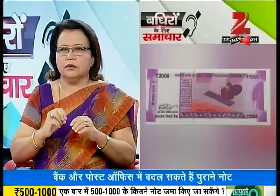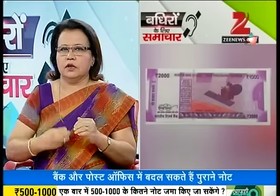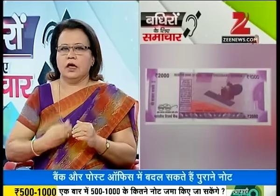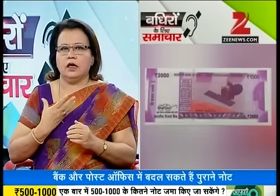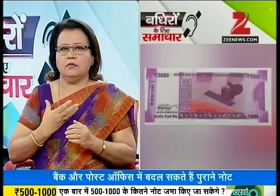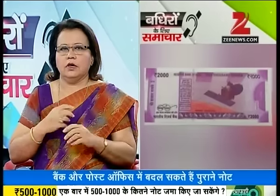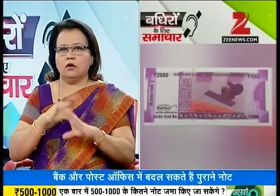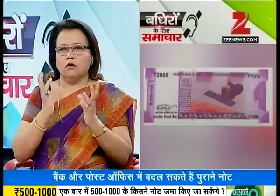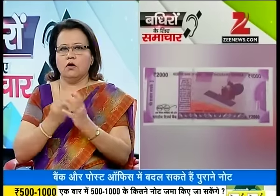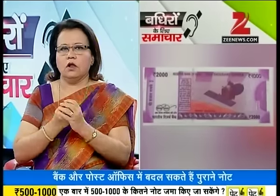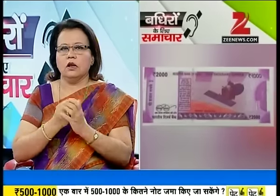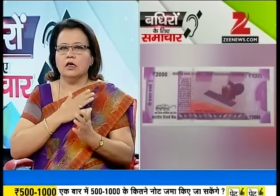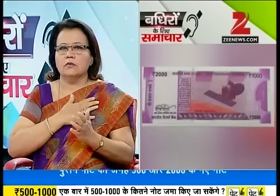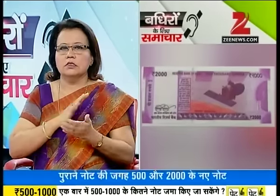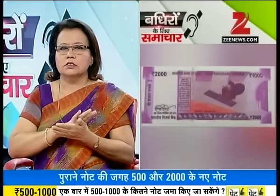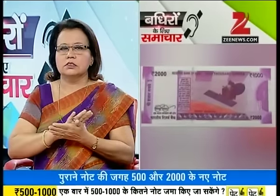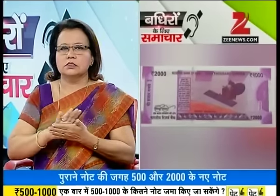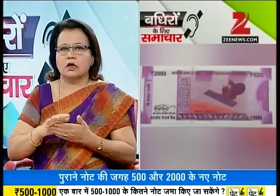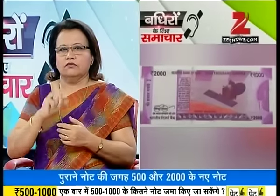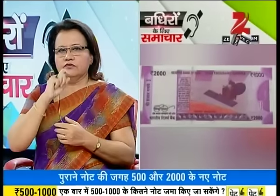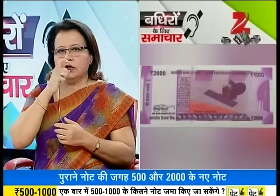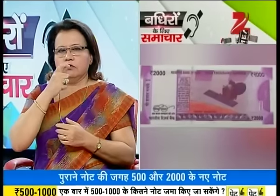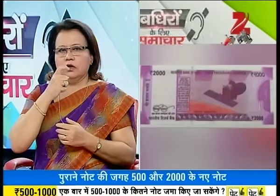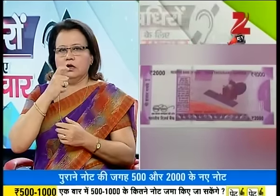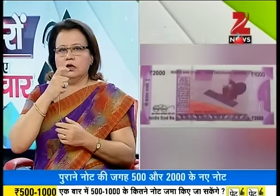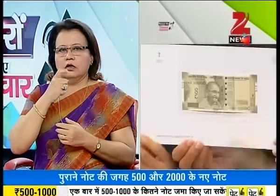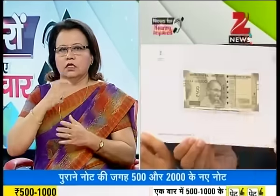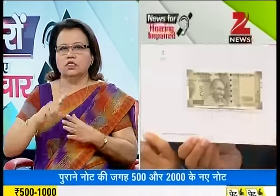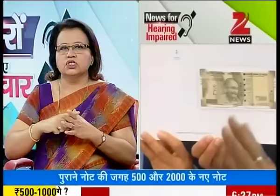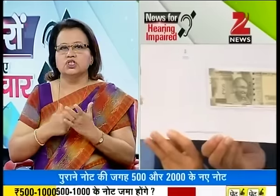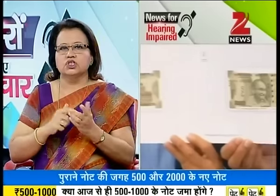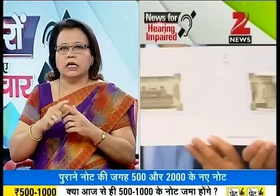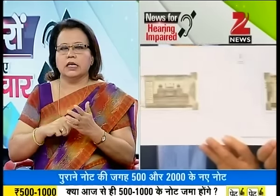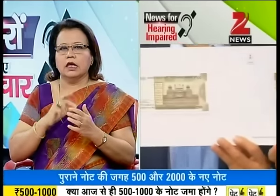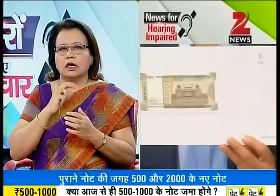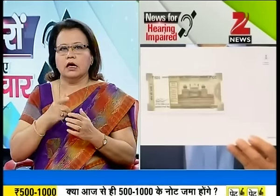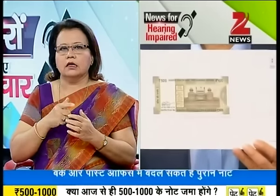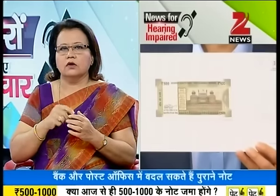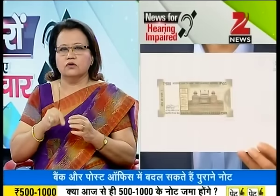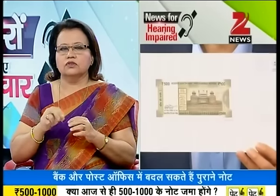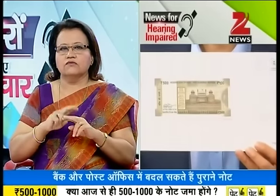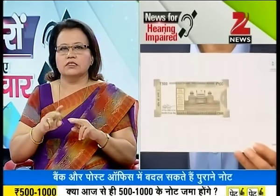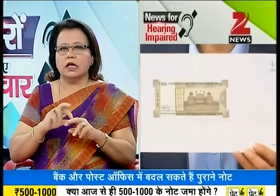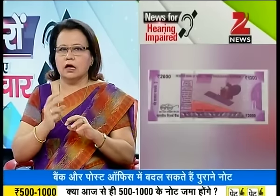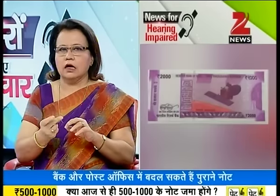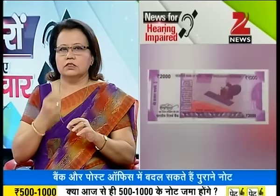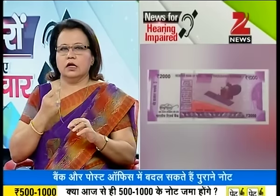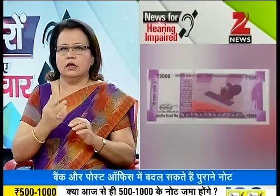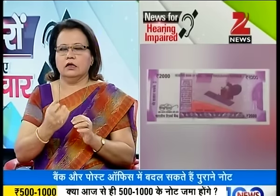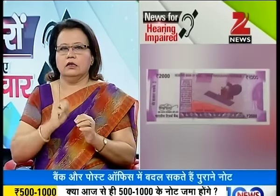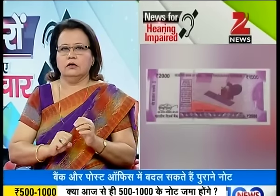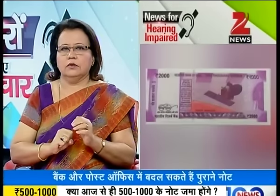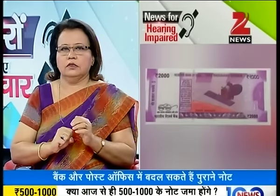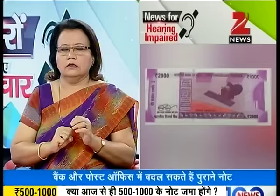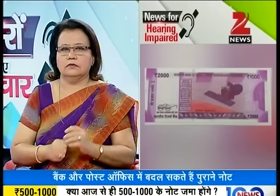खुशी जताई, कहा लोगों को अपने ईमानदार होने पर गर्व होगा। जेटली ने यह भी कहा कुछ फैसले